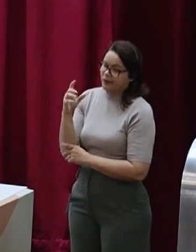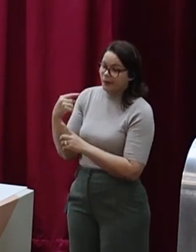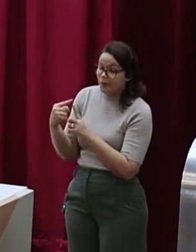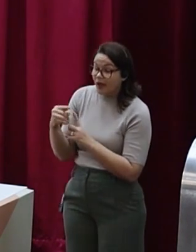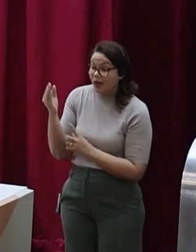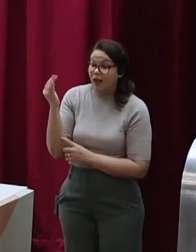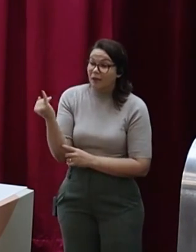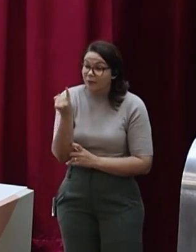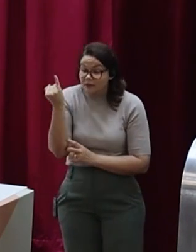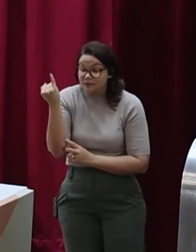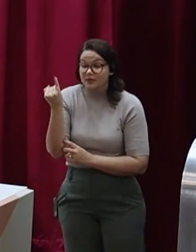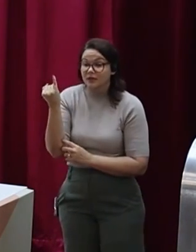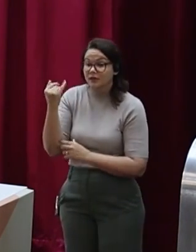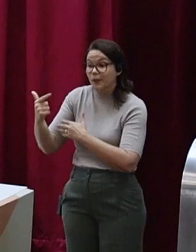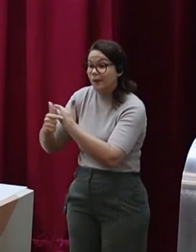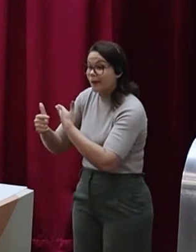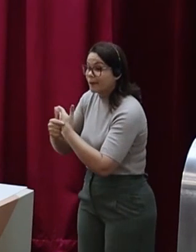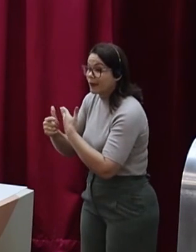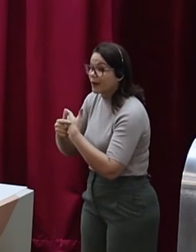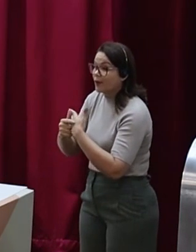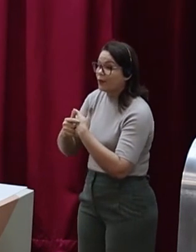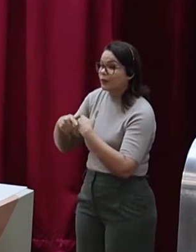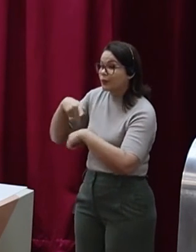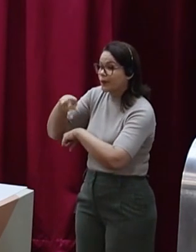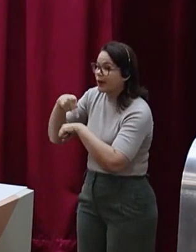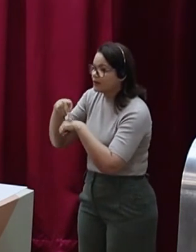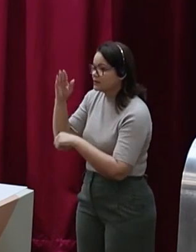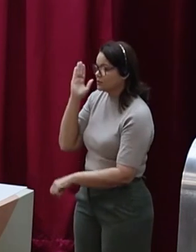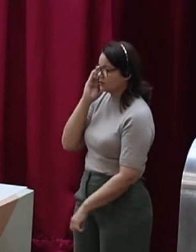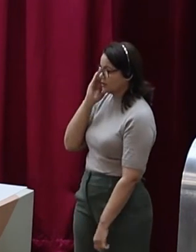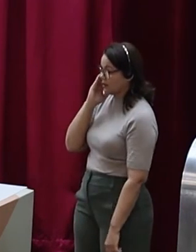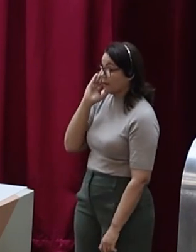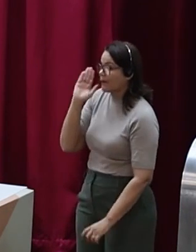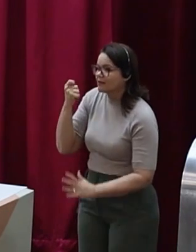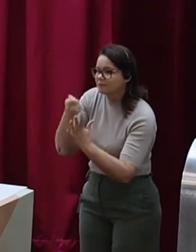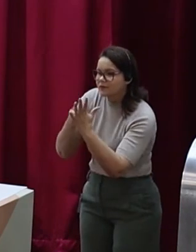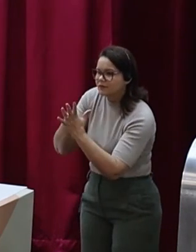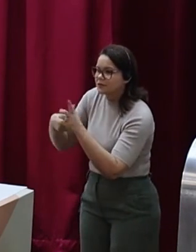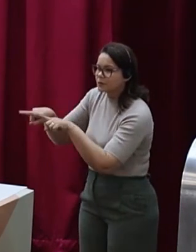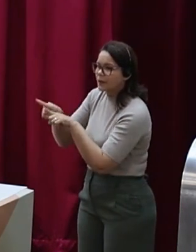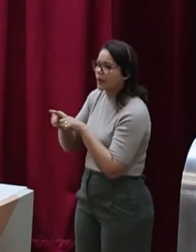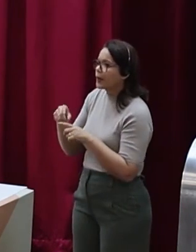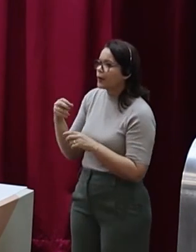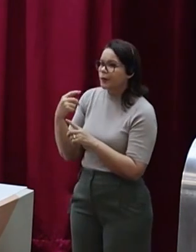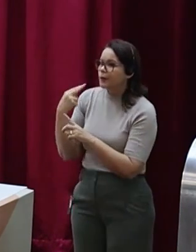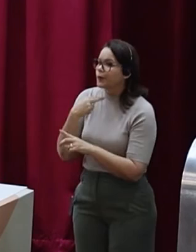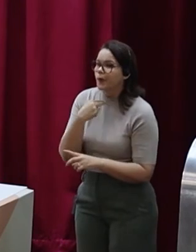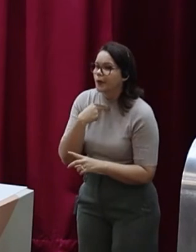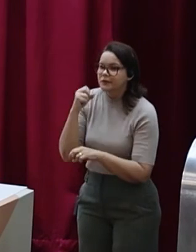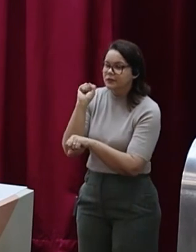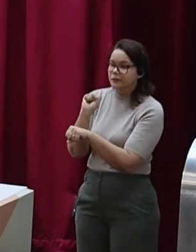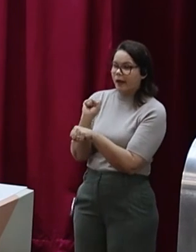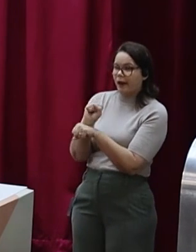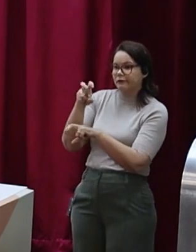pero paralelamente el activismo, no esperar sentados. La ley de lenguas conseguimos gracias al activismo. Inclusive este